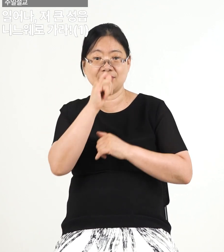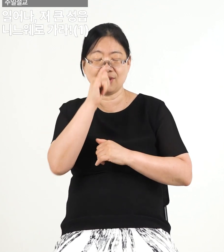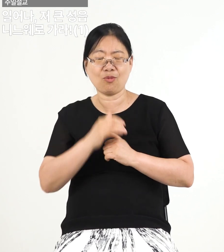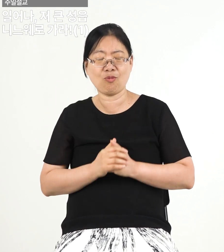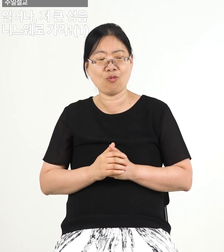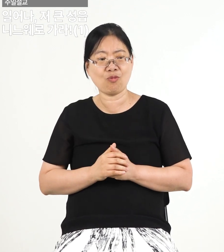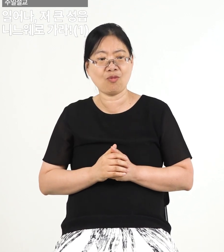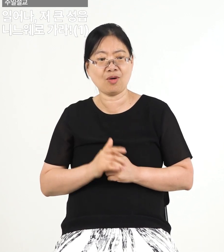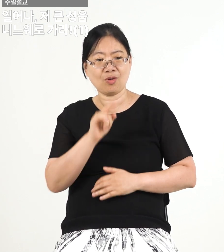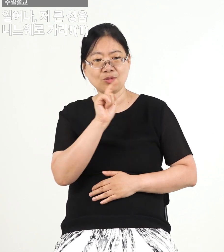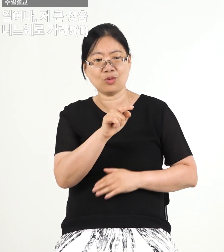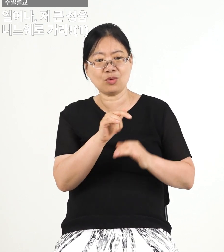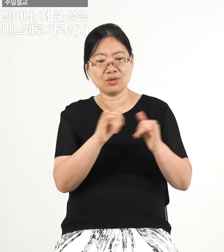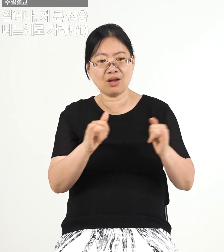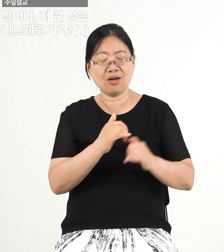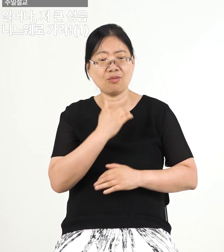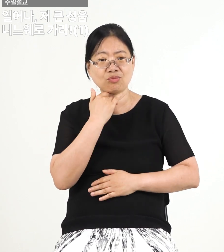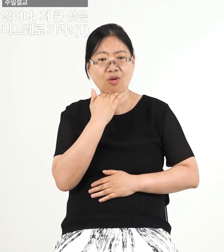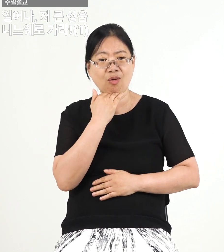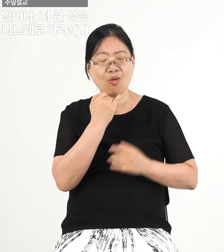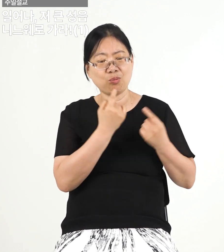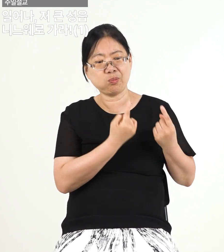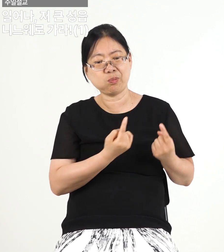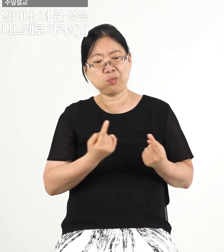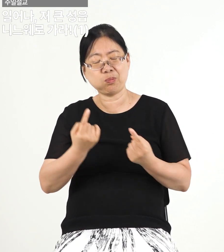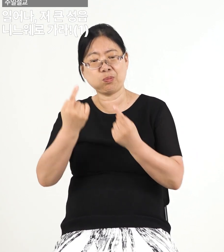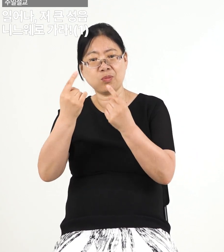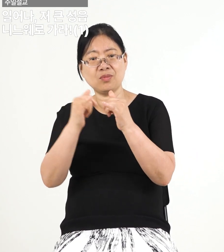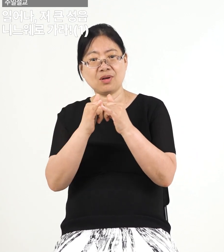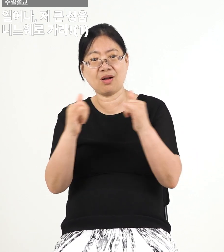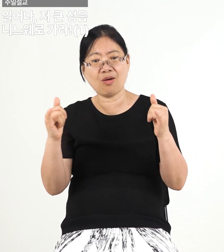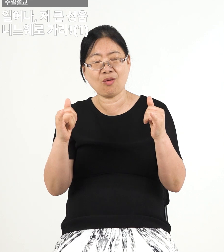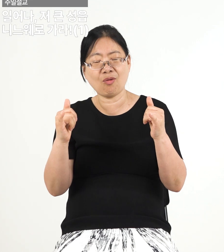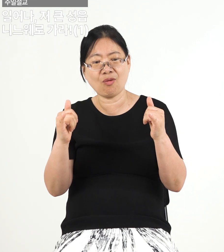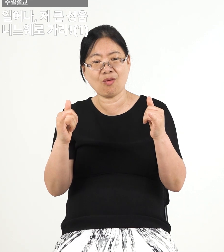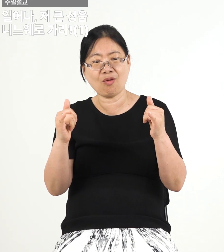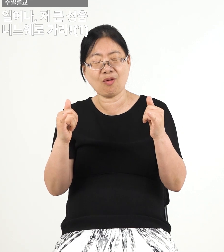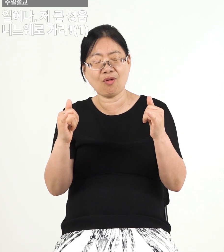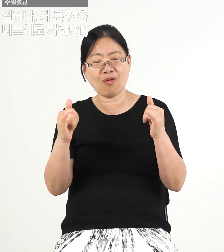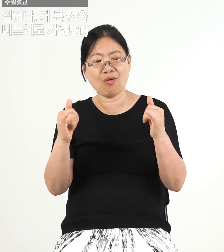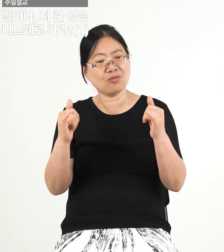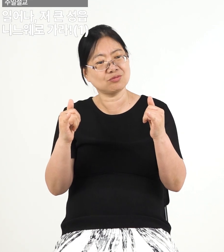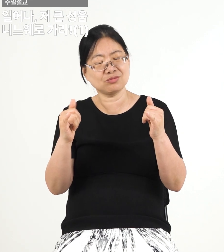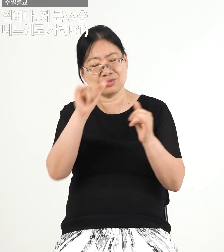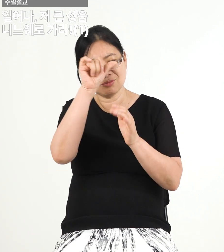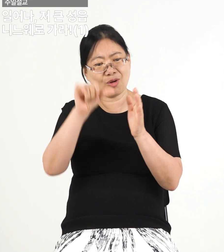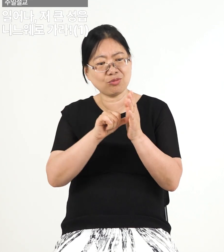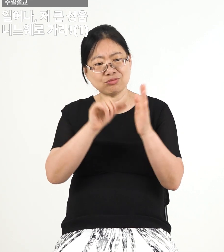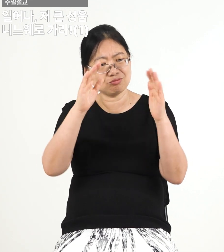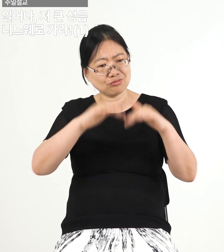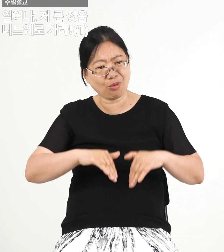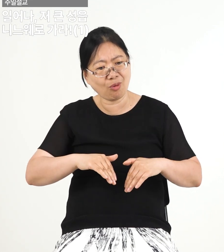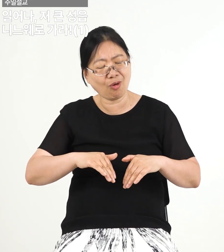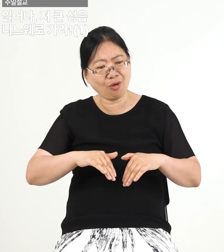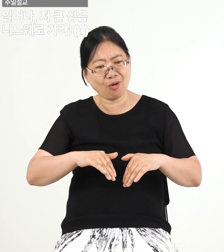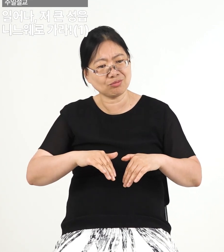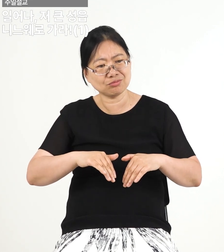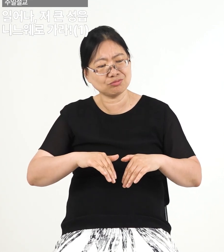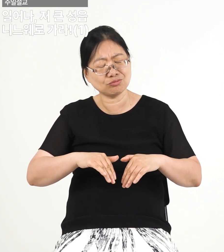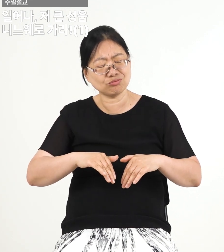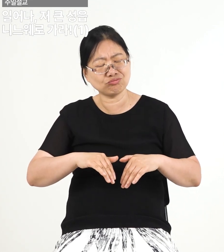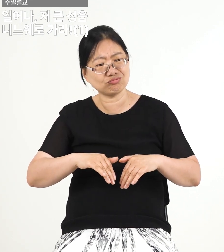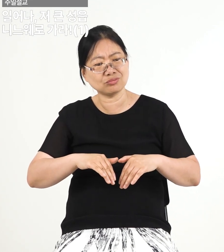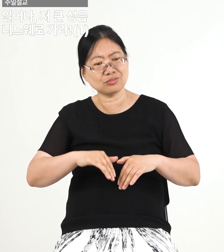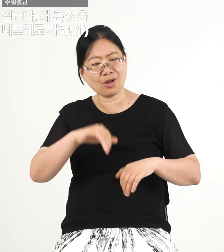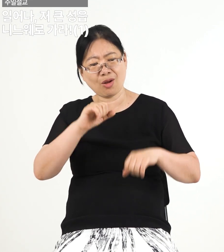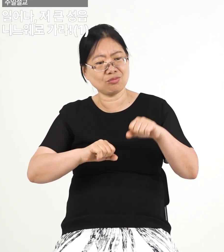저 친구는 왜 나이가 먹을수록 사람이 점점 저렇게 무너지지? 왜 사람이 이렇게 못쓰게